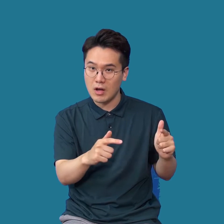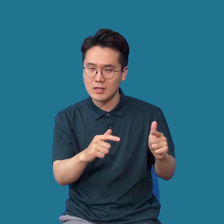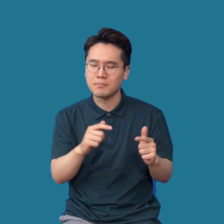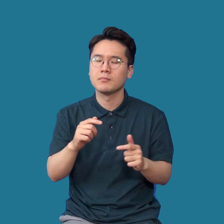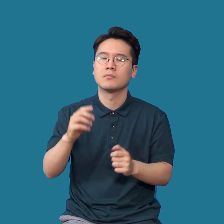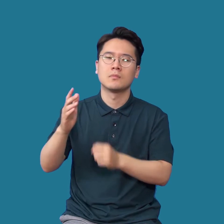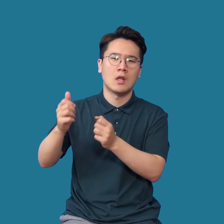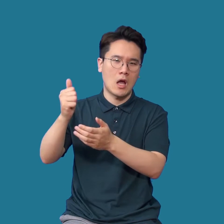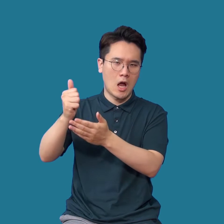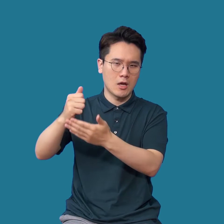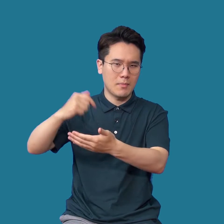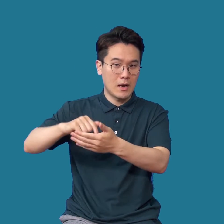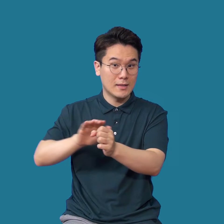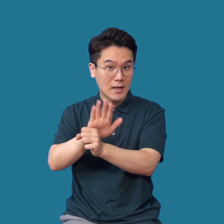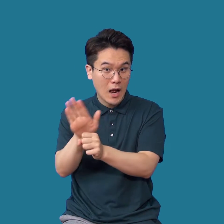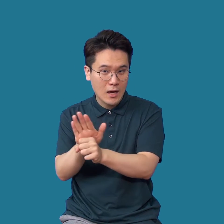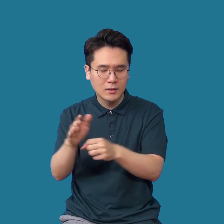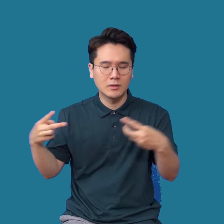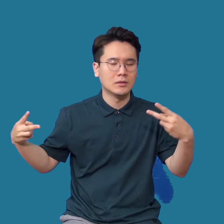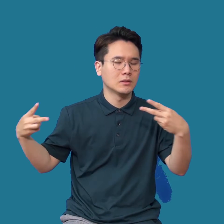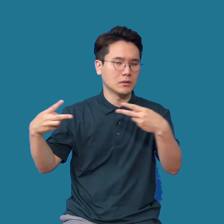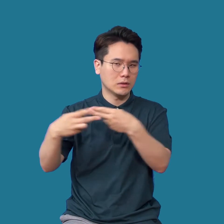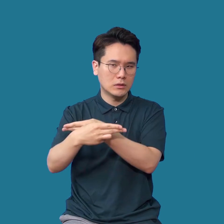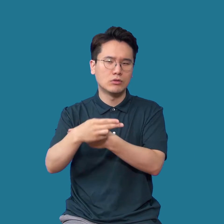하나님의 사랑에서 끊을 수 없으리라.